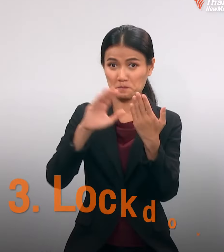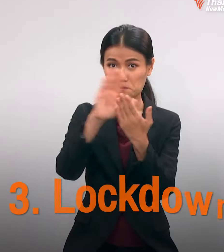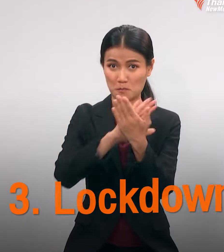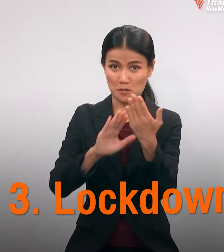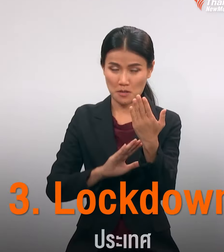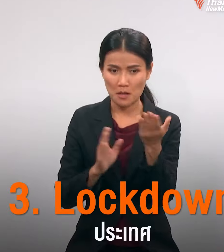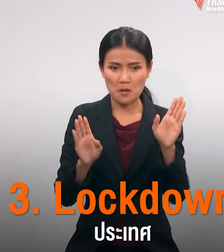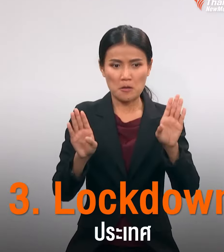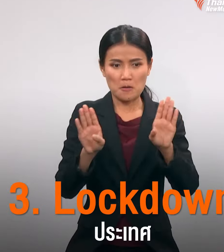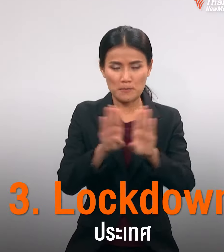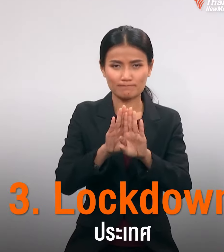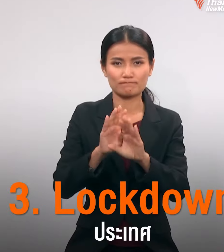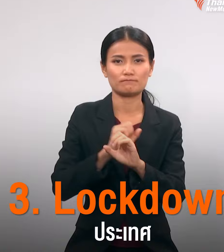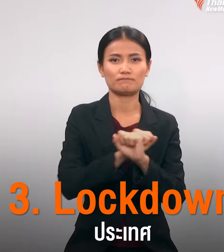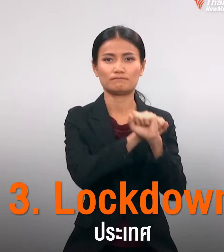ล็อกดาวน์ประเทศ